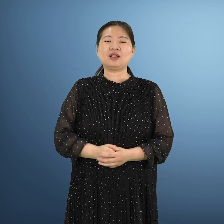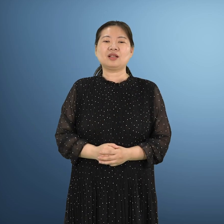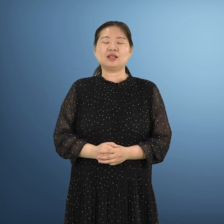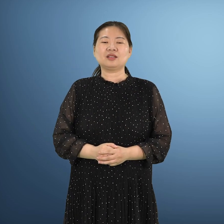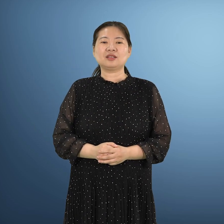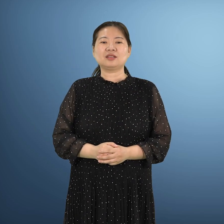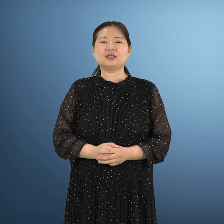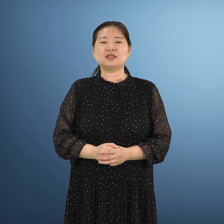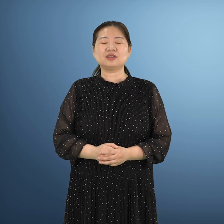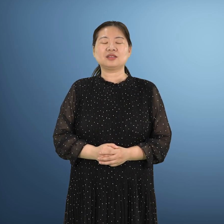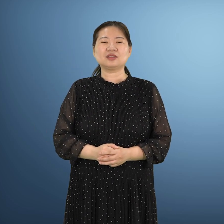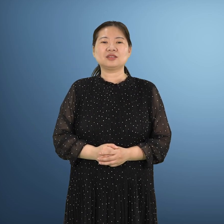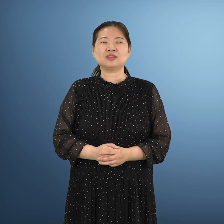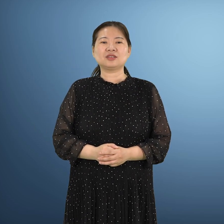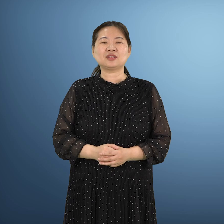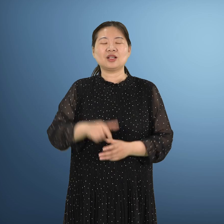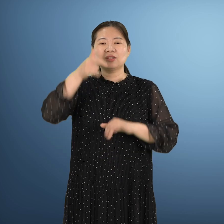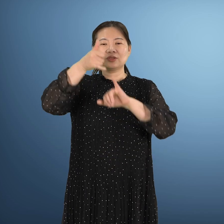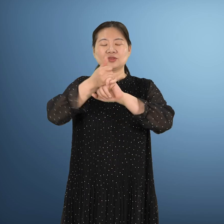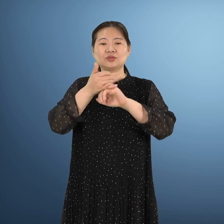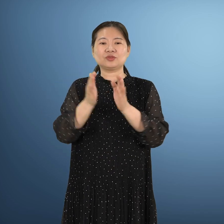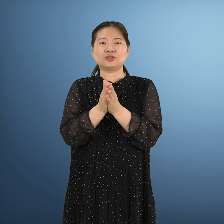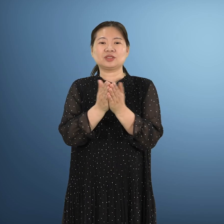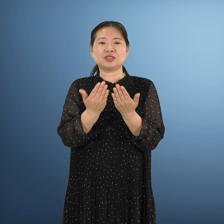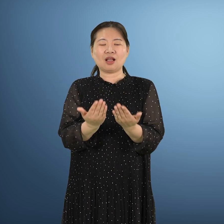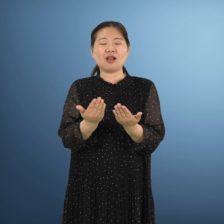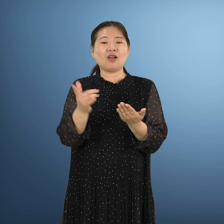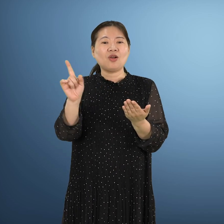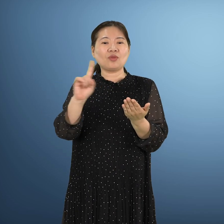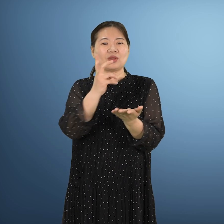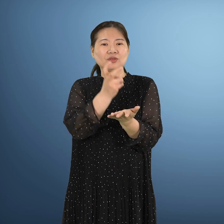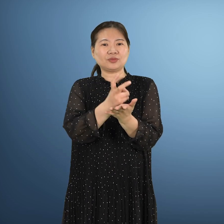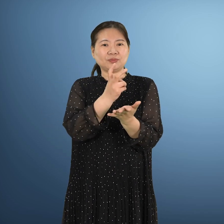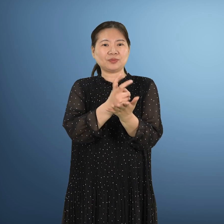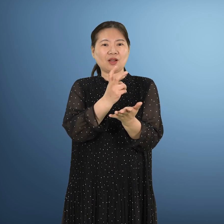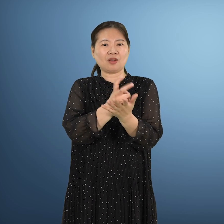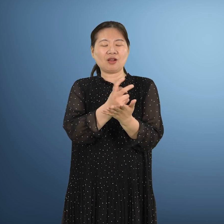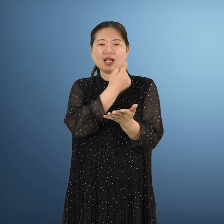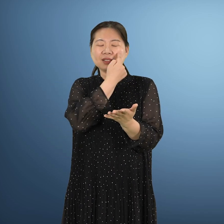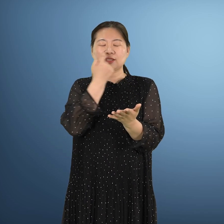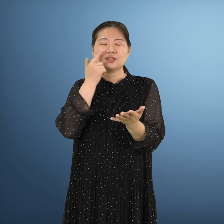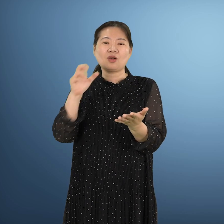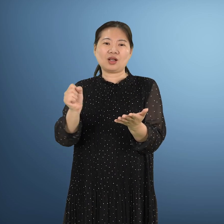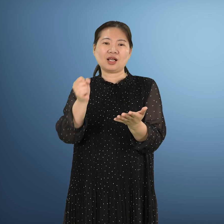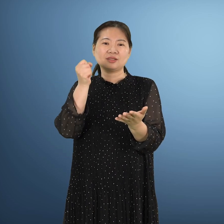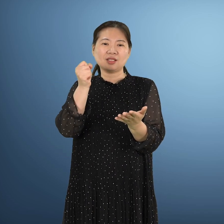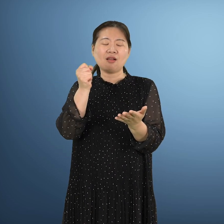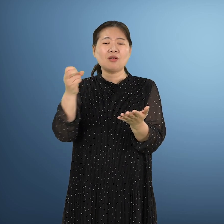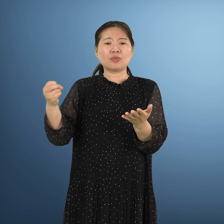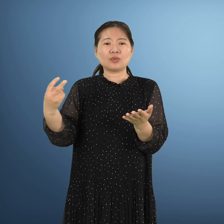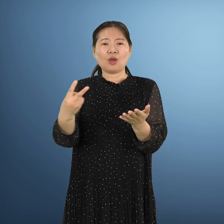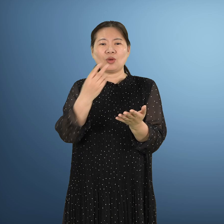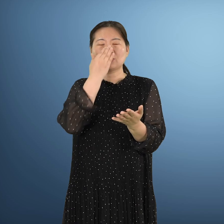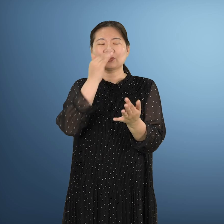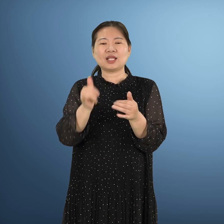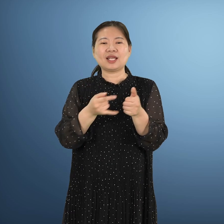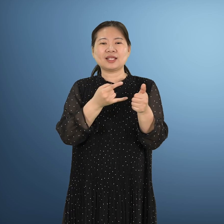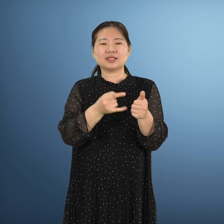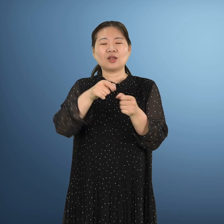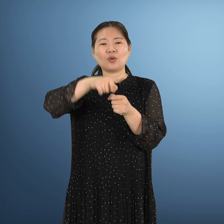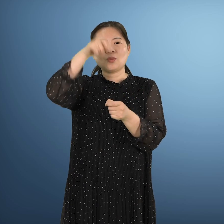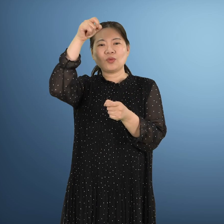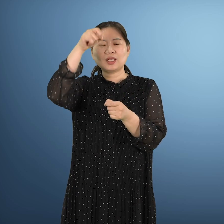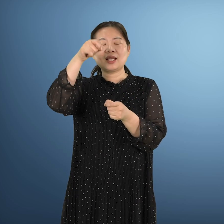그러면 이것은 구약의 어떤 율법을 근거로 또 유대인들이